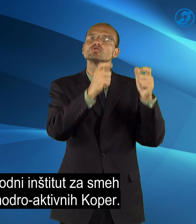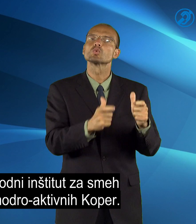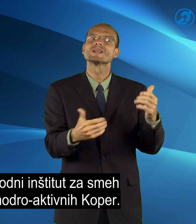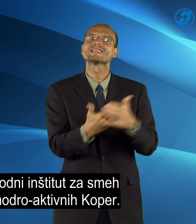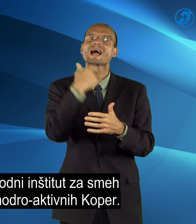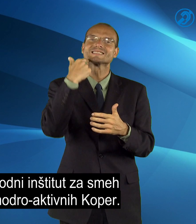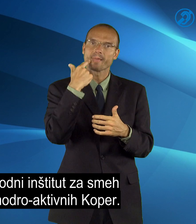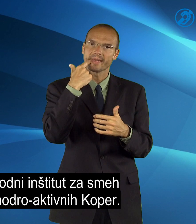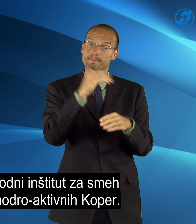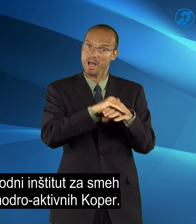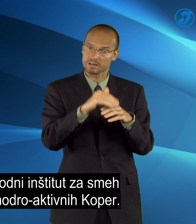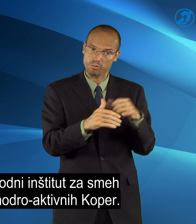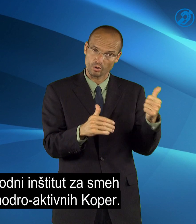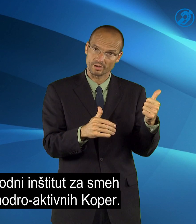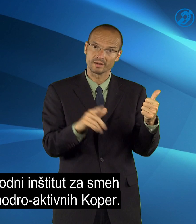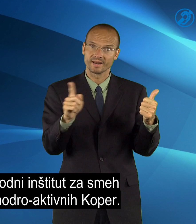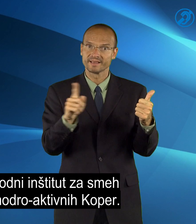skupek Modroaktivnih Koper.